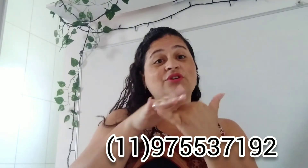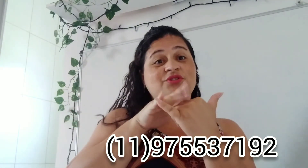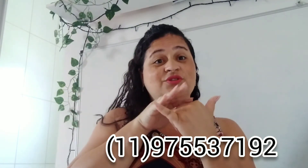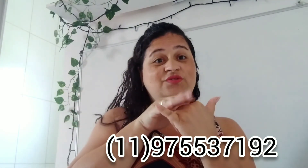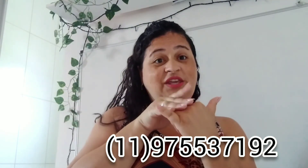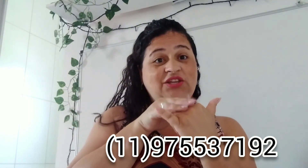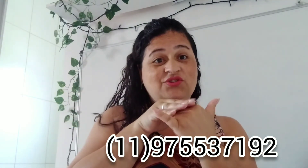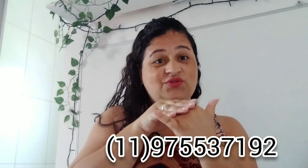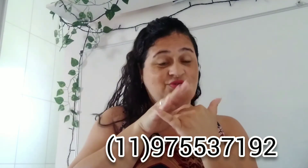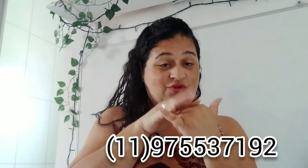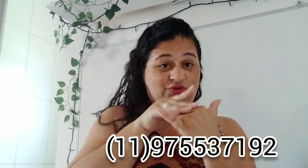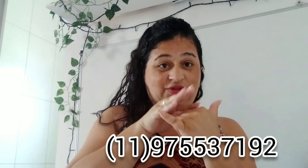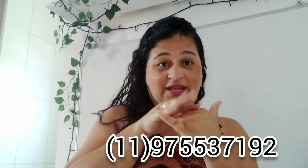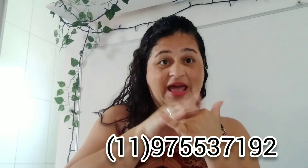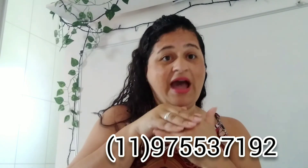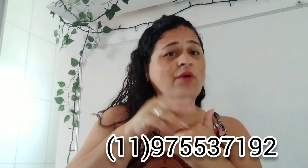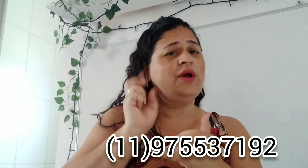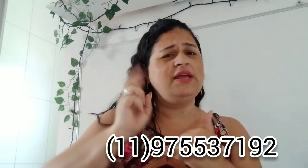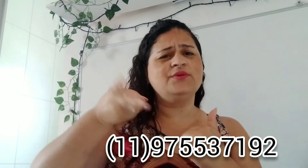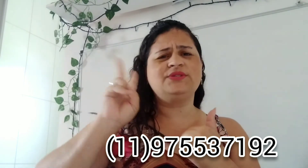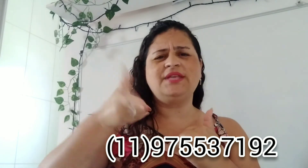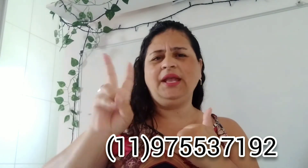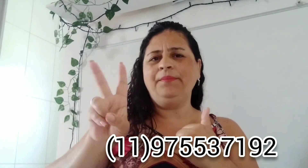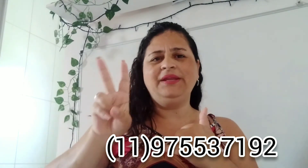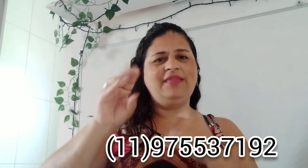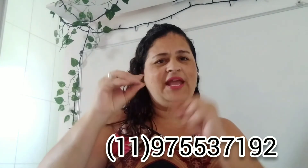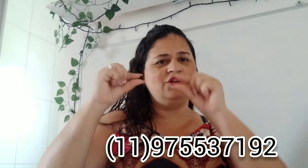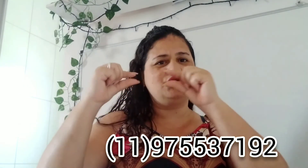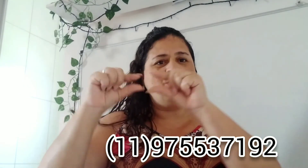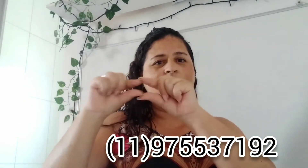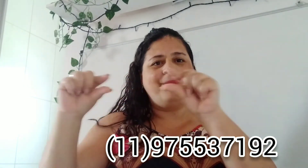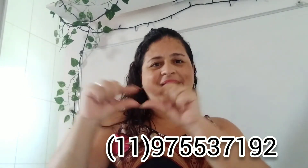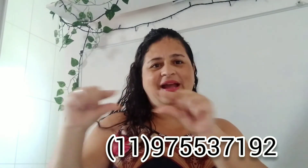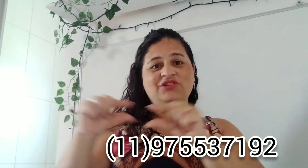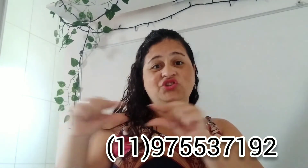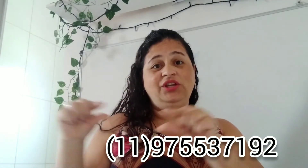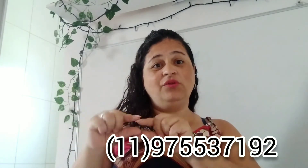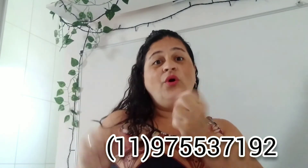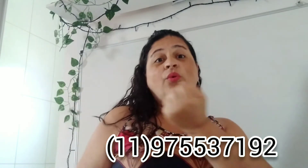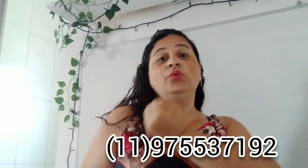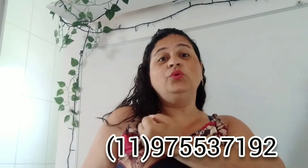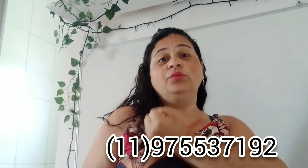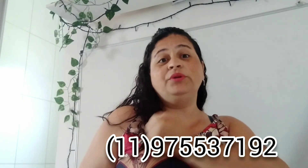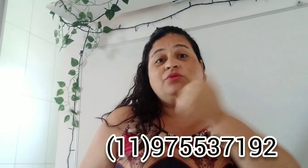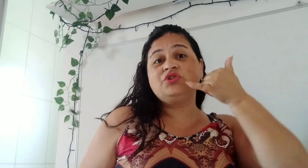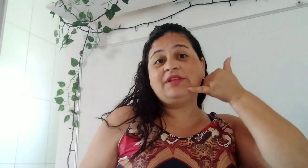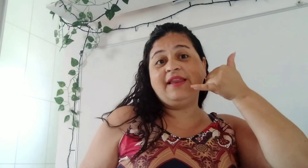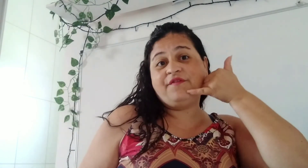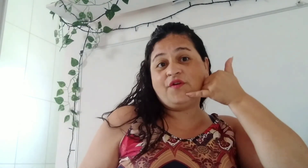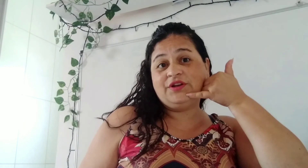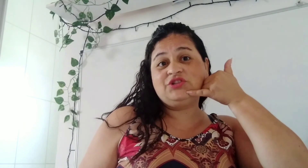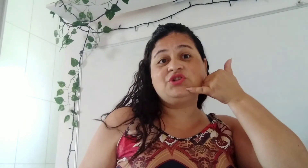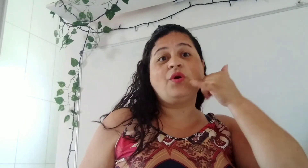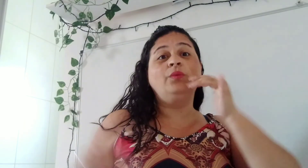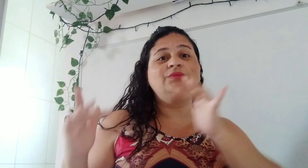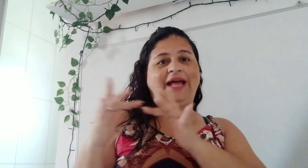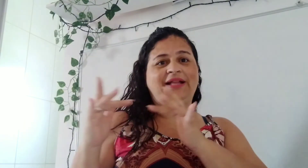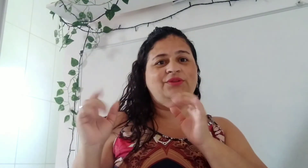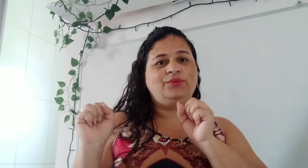nossos vídeos, no nosso canal, eu sempre deixo marcadinho o número de telefone de contato,